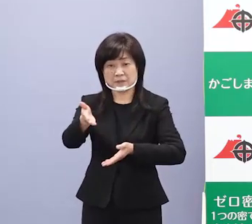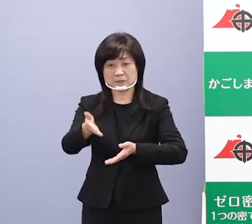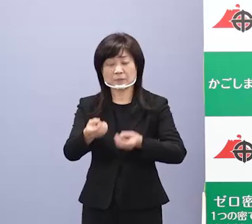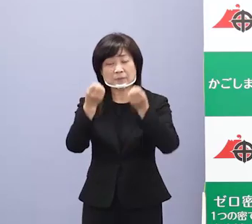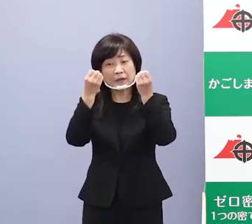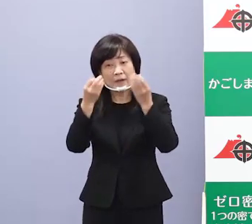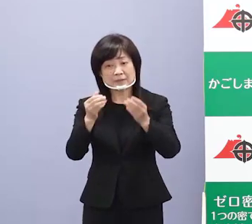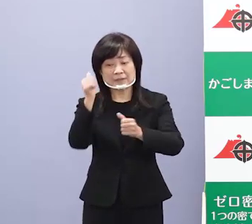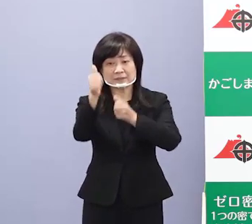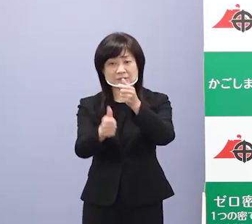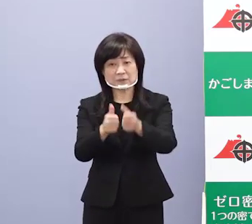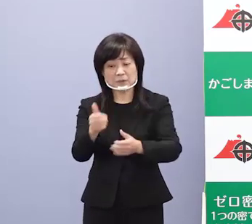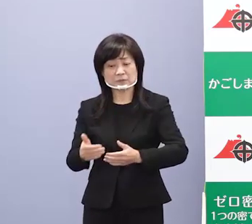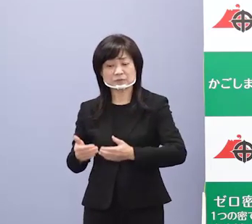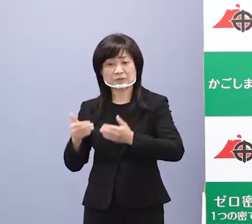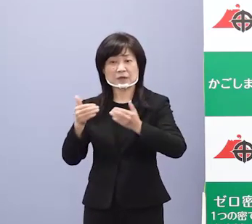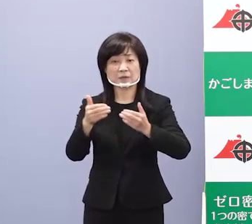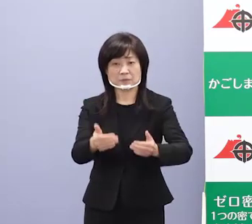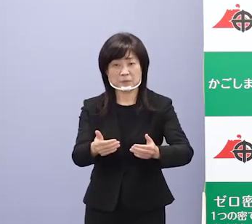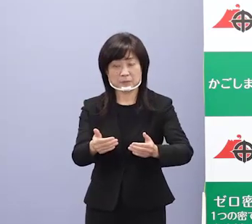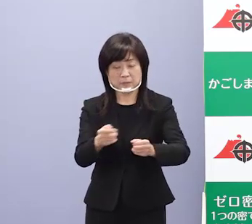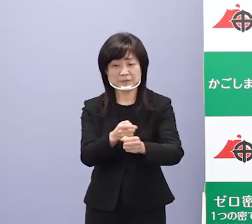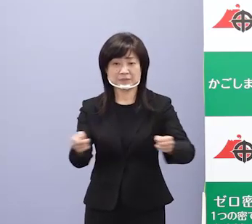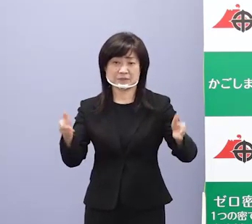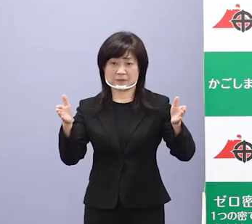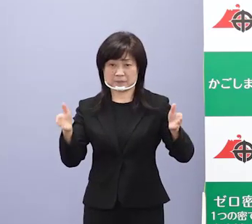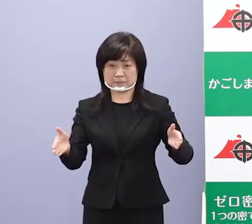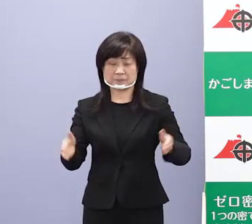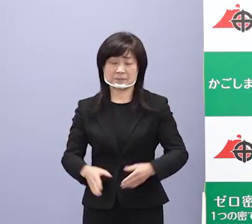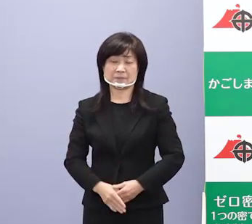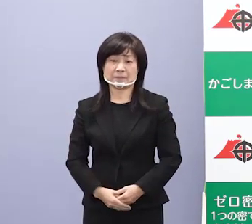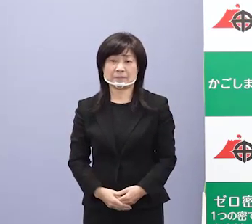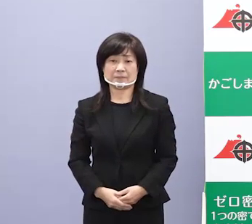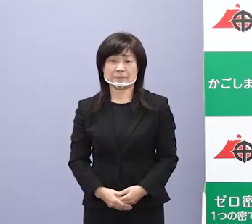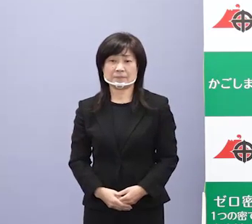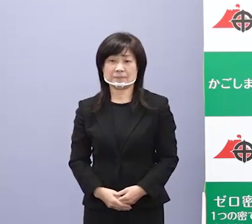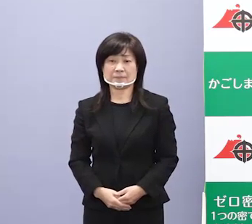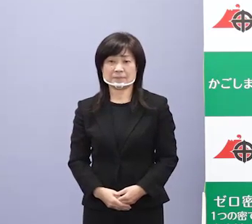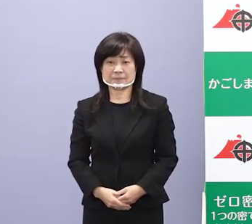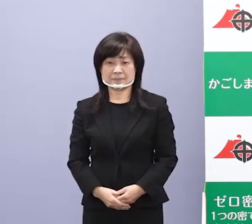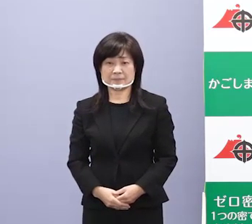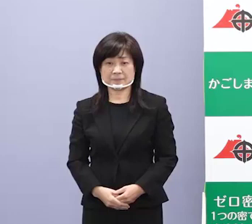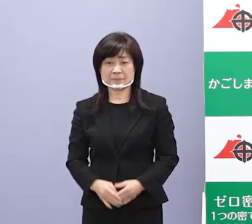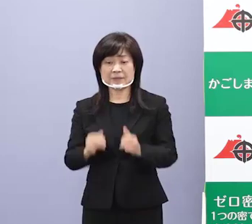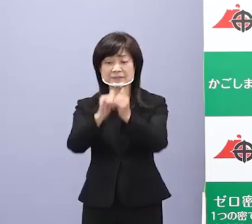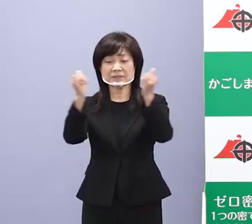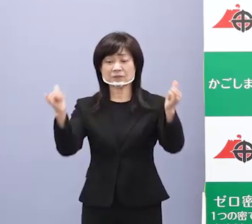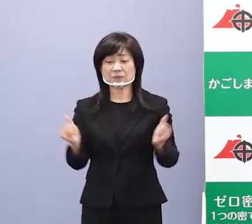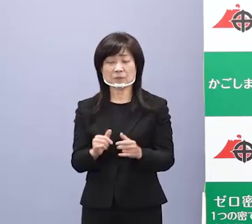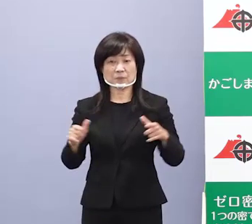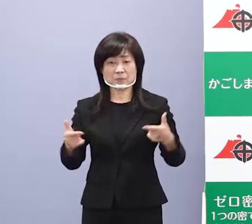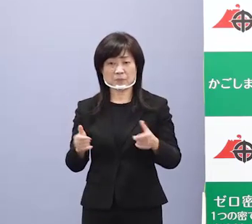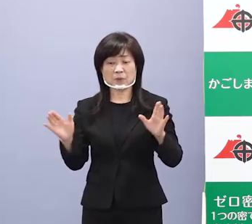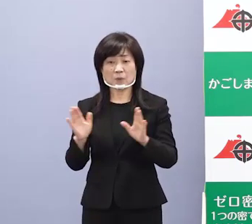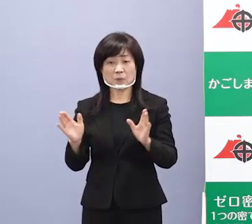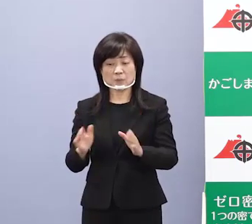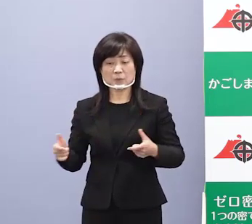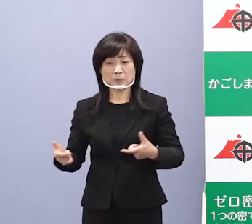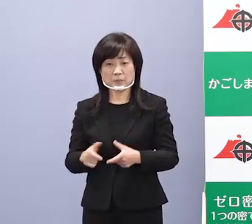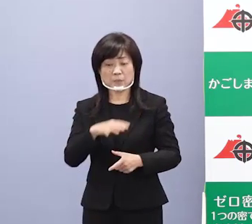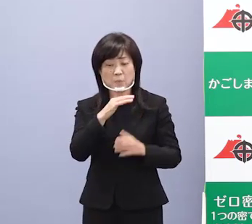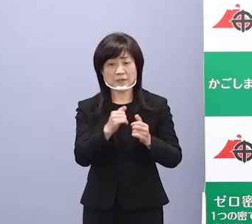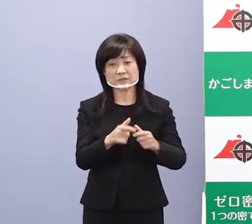代に向けた第一歩を踏み出した一年でもありました。人口減少や少子高齢化の進行